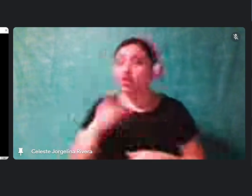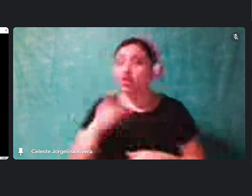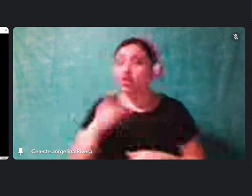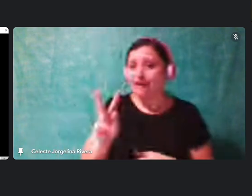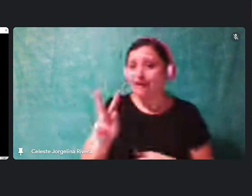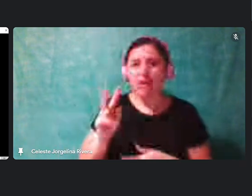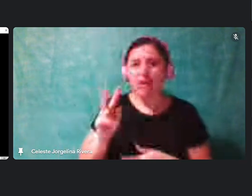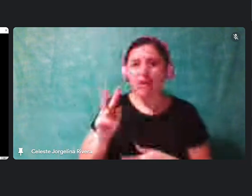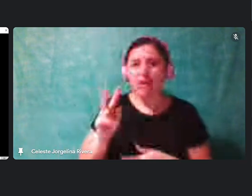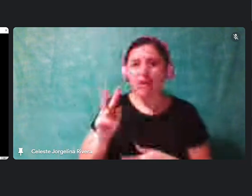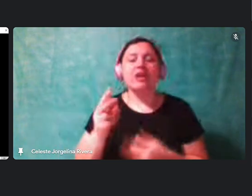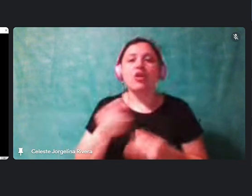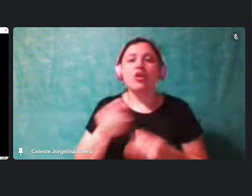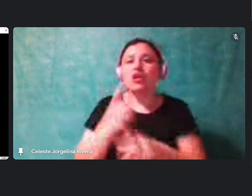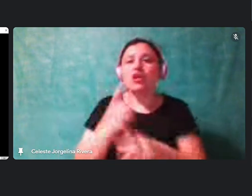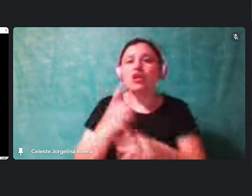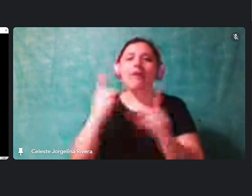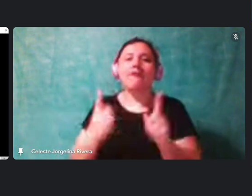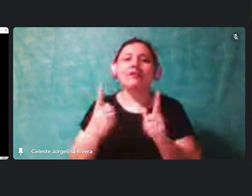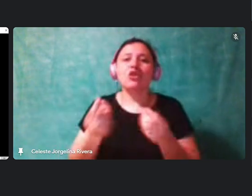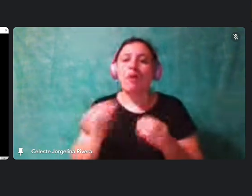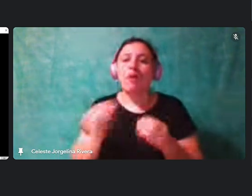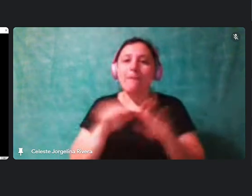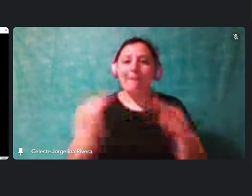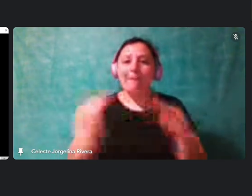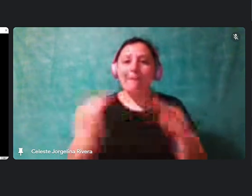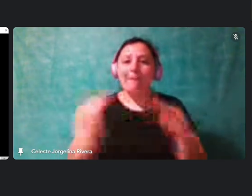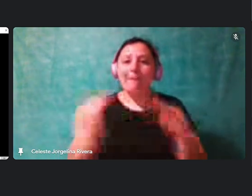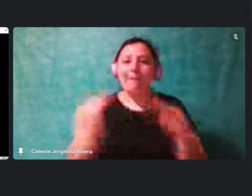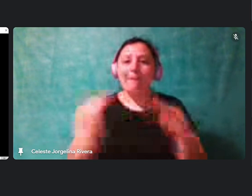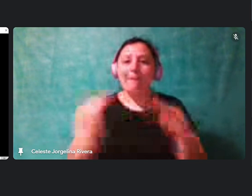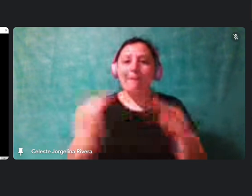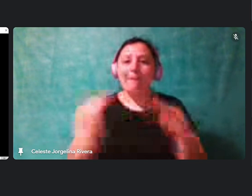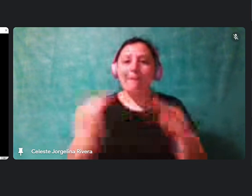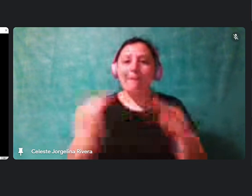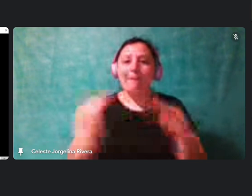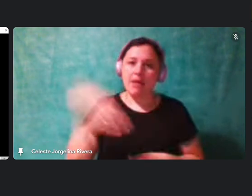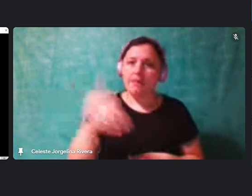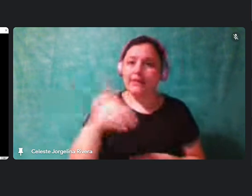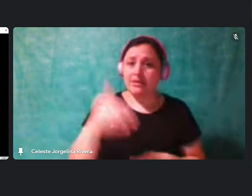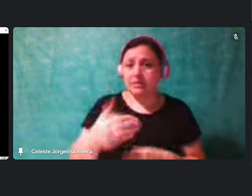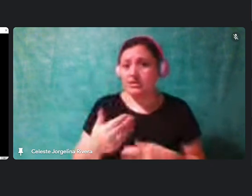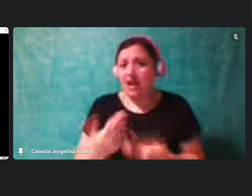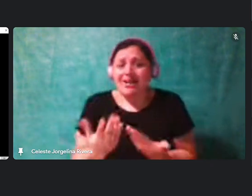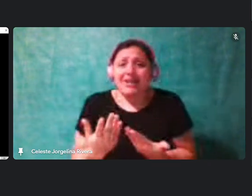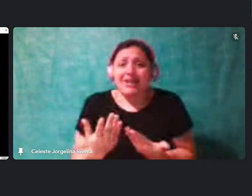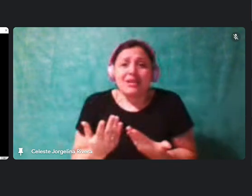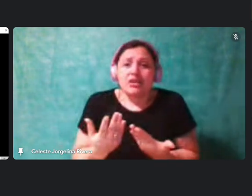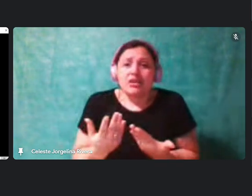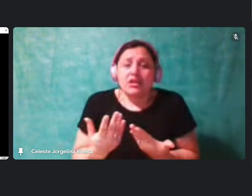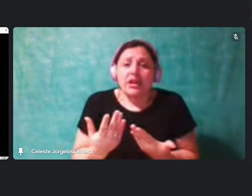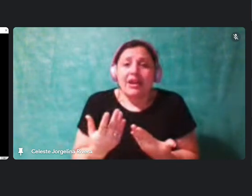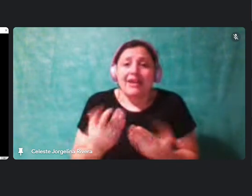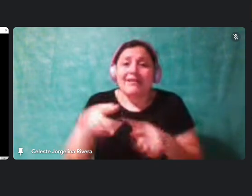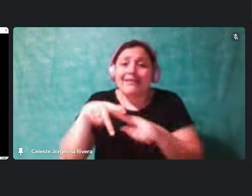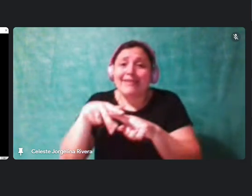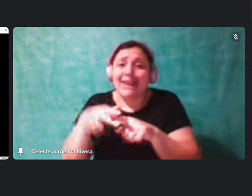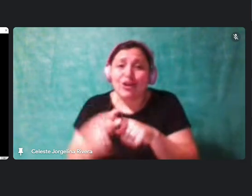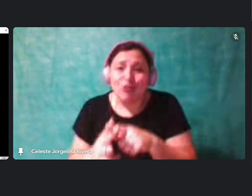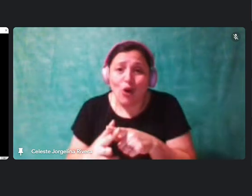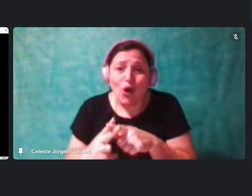es bastante complicada la situación. No disponemos de toda la tecnología necesaria para exámenes.